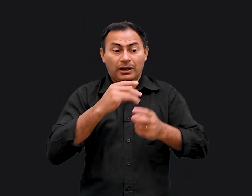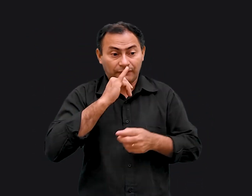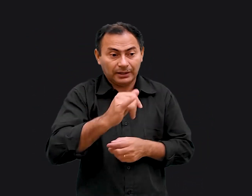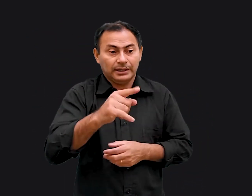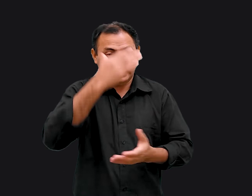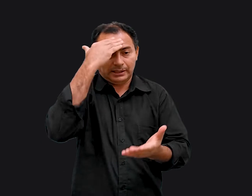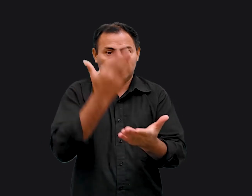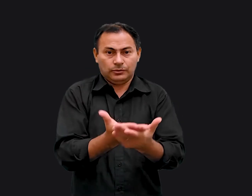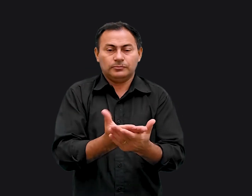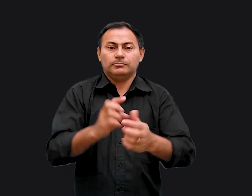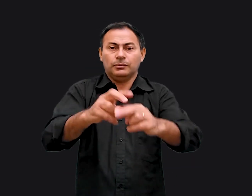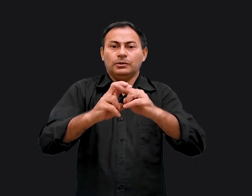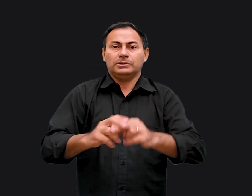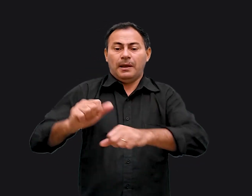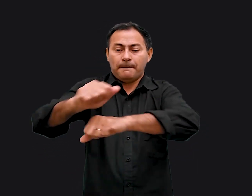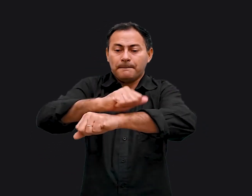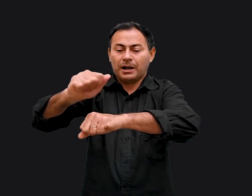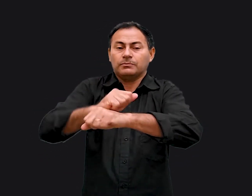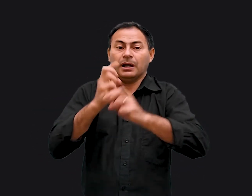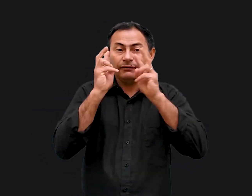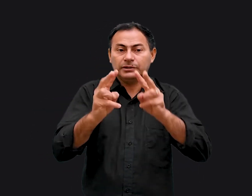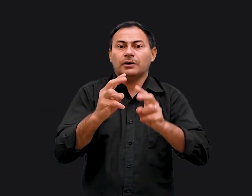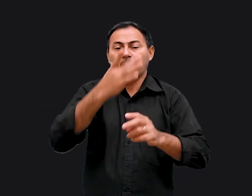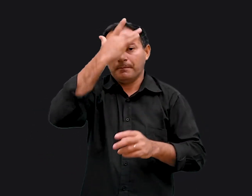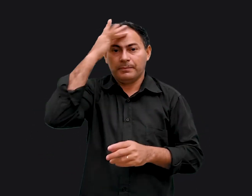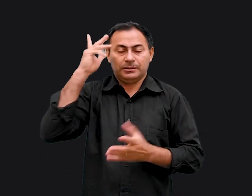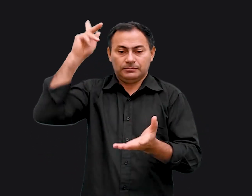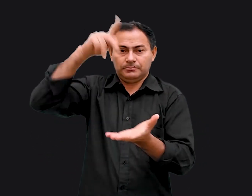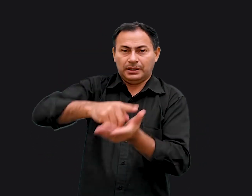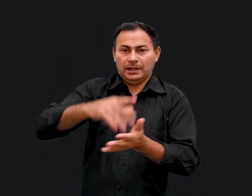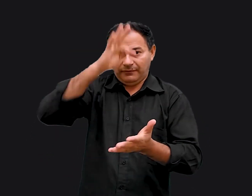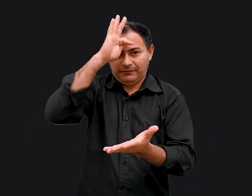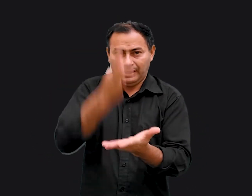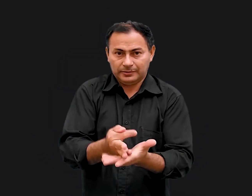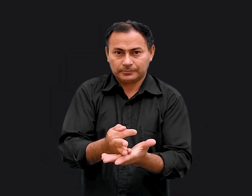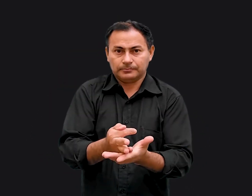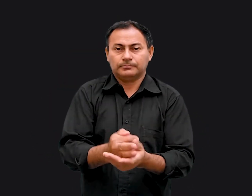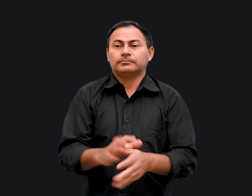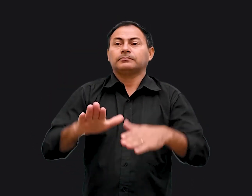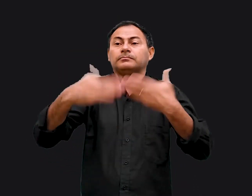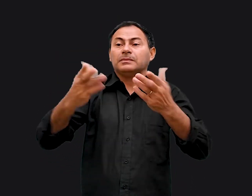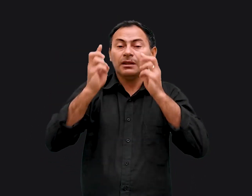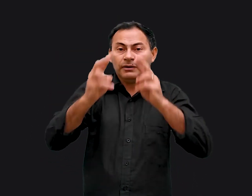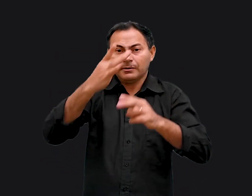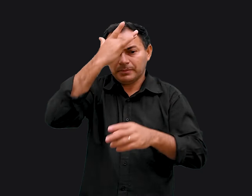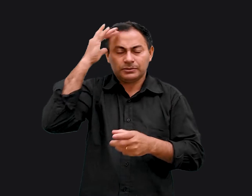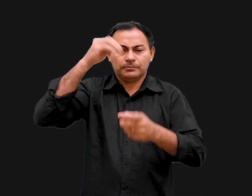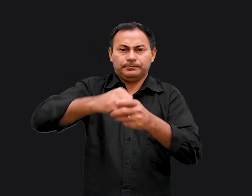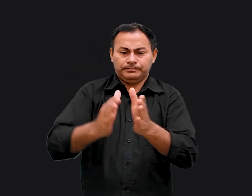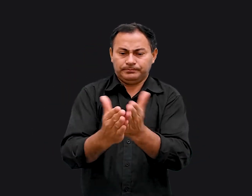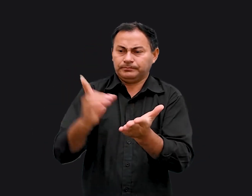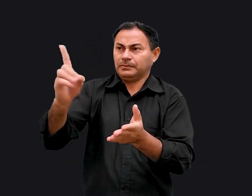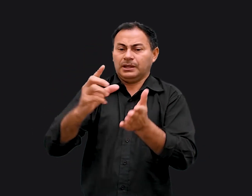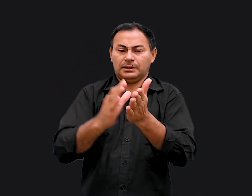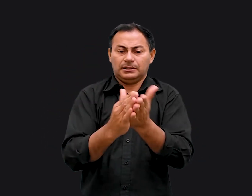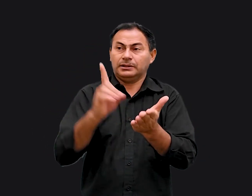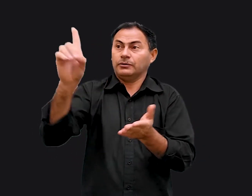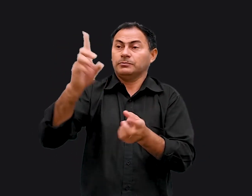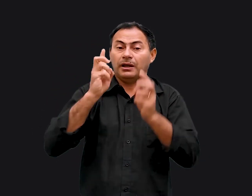ele e ele acreditou. É por isso que Abraão é considerado a personificação da fé. Quando vemos um personagem bíblico nas Escrituras, quando